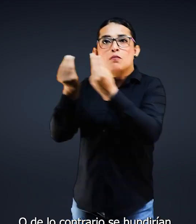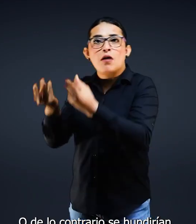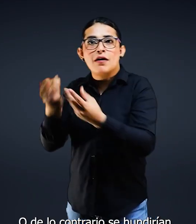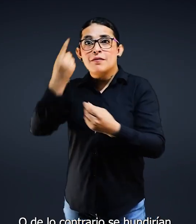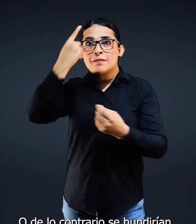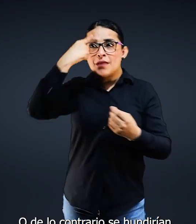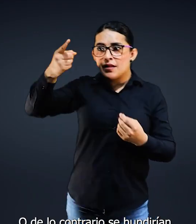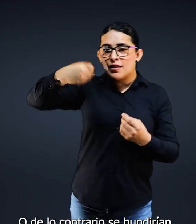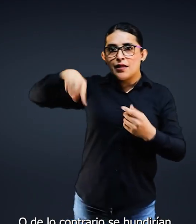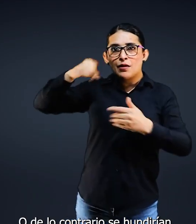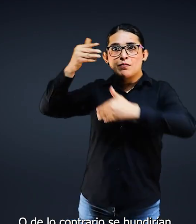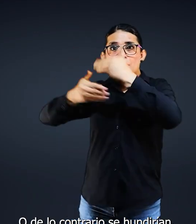se hundirían.